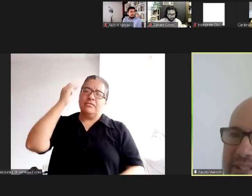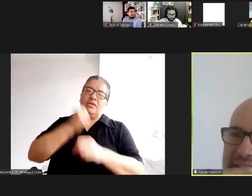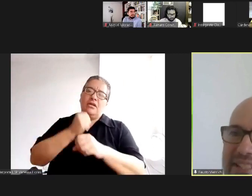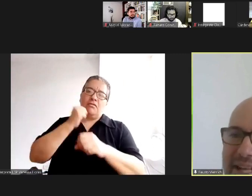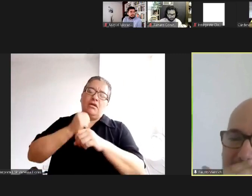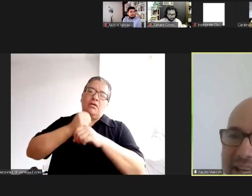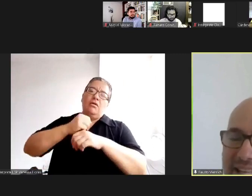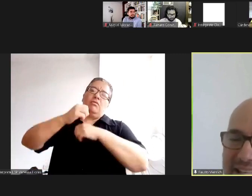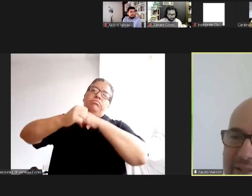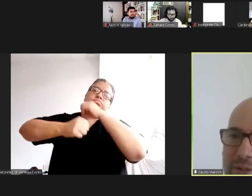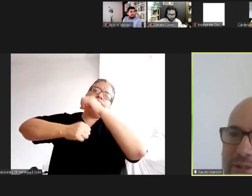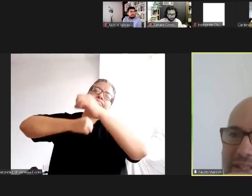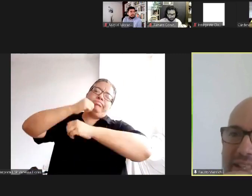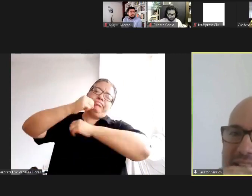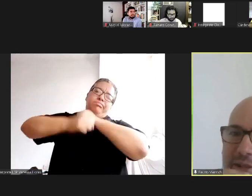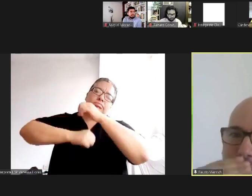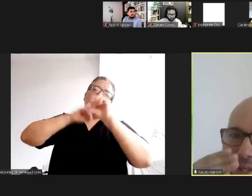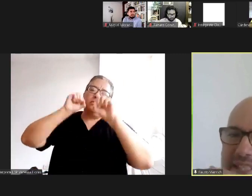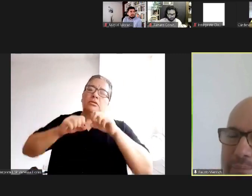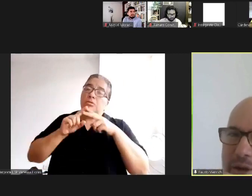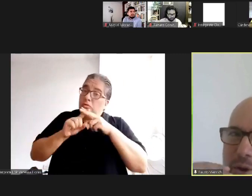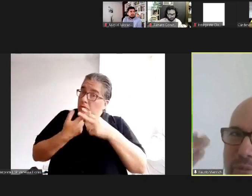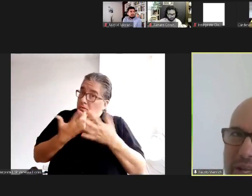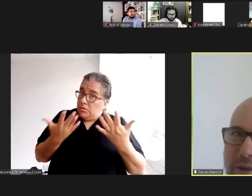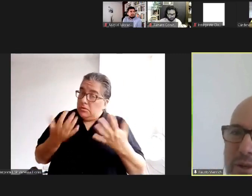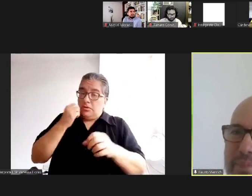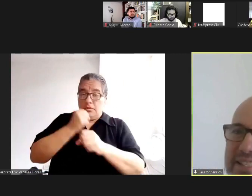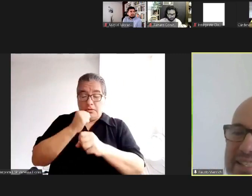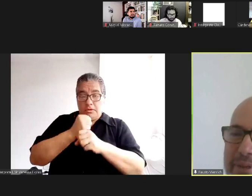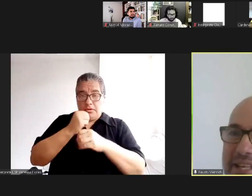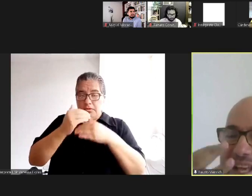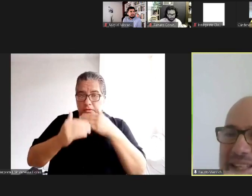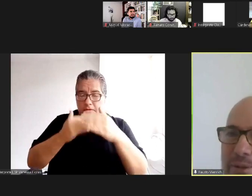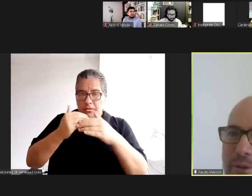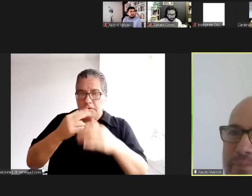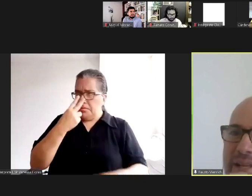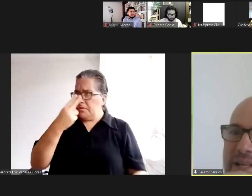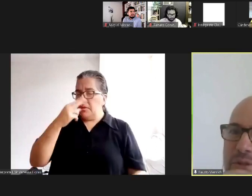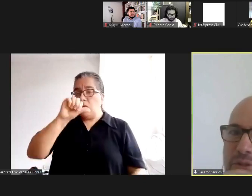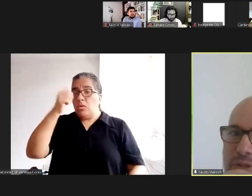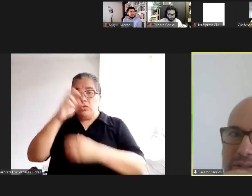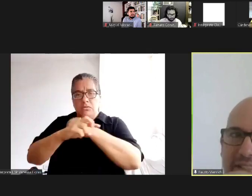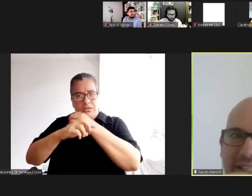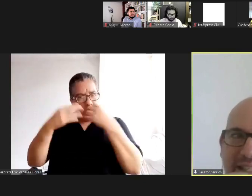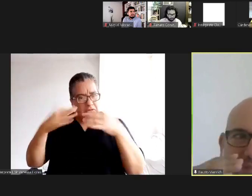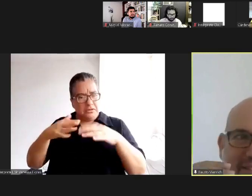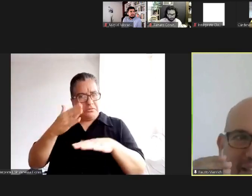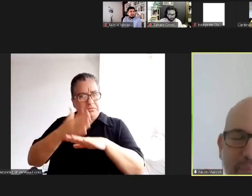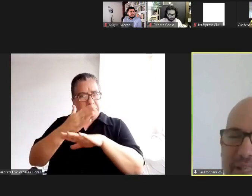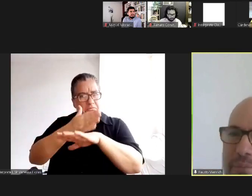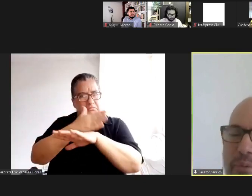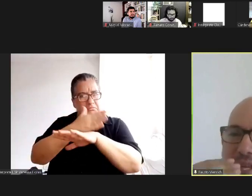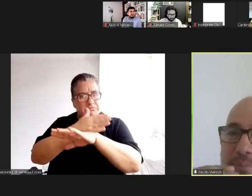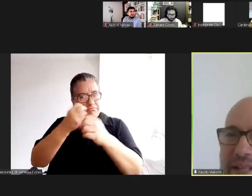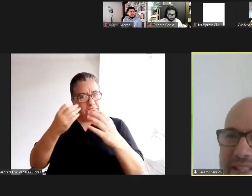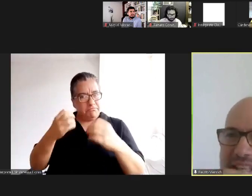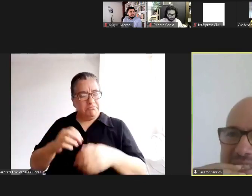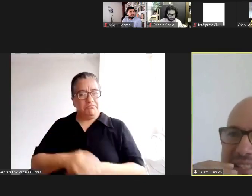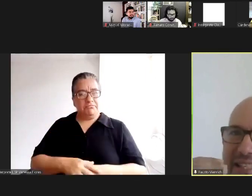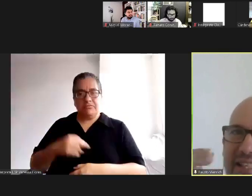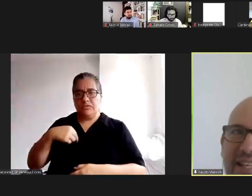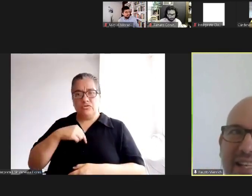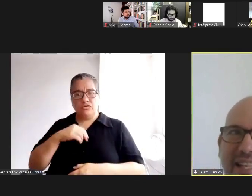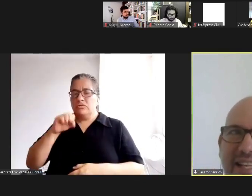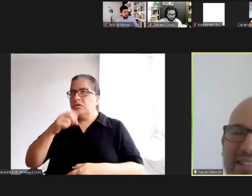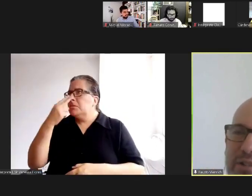es importante trabajar en esto, ¿no? Darnos cuenta también cómo en otros países se viene dando. Nosotros siempre estamos muy al